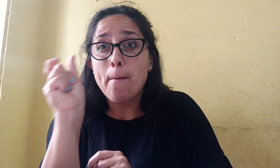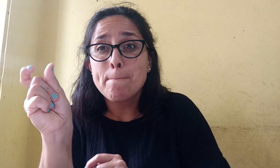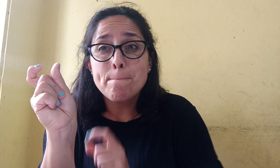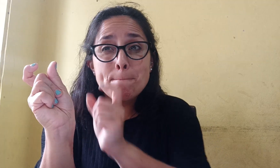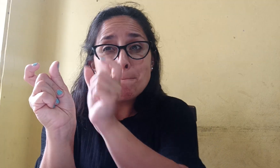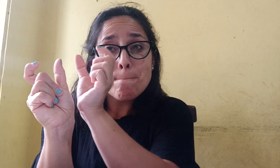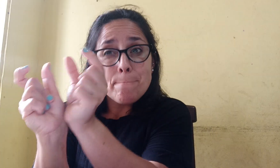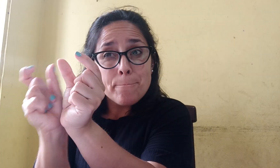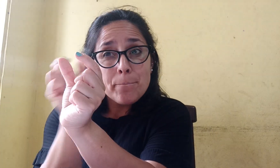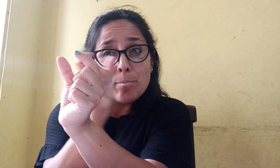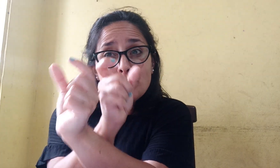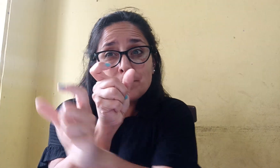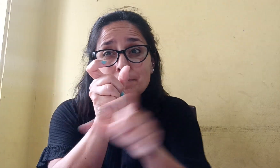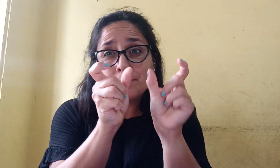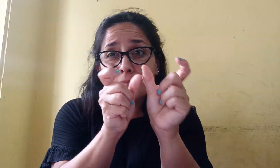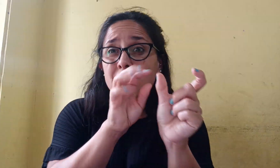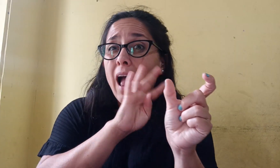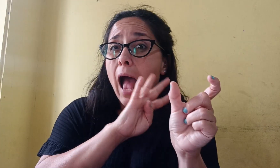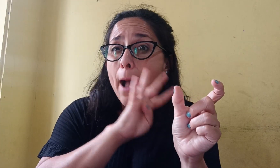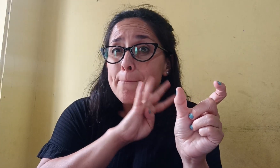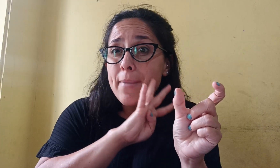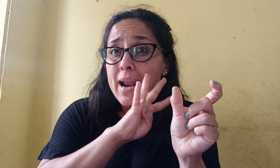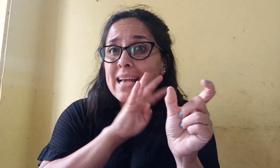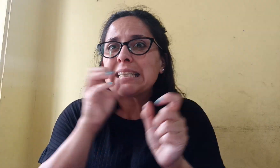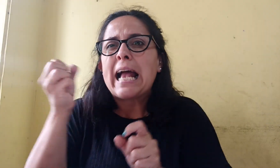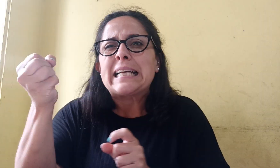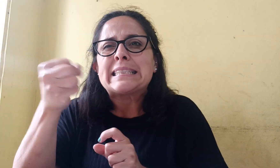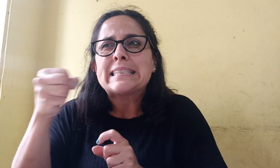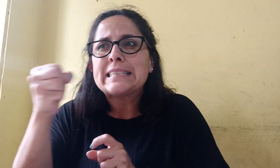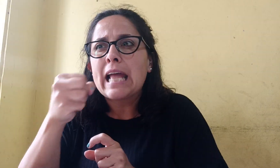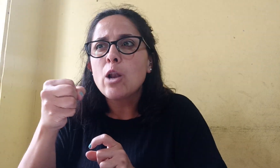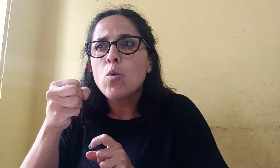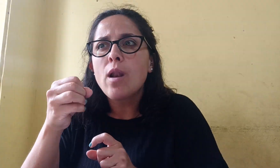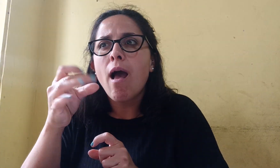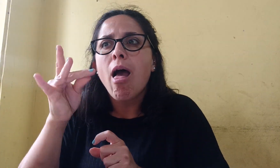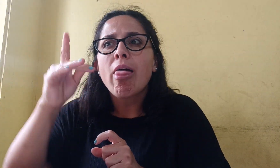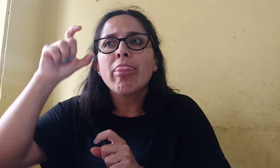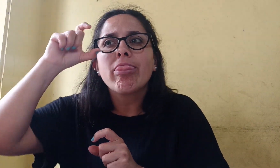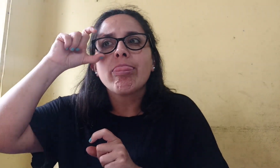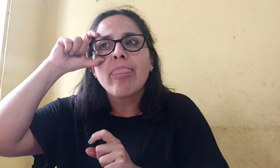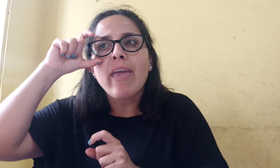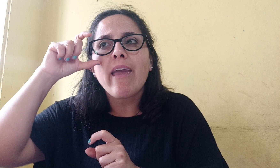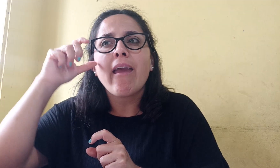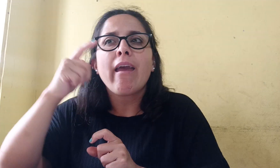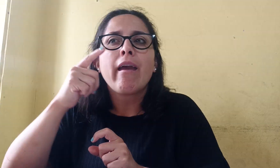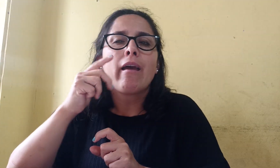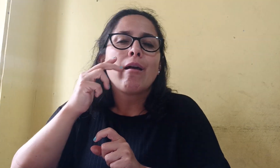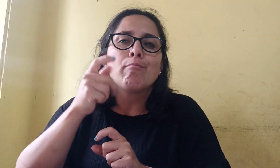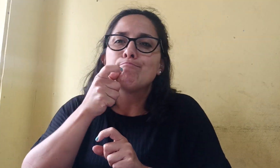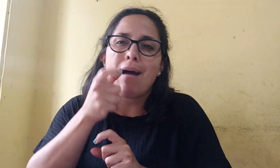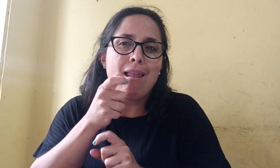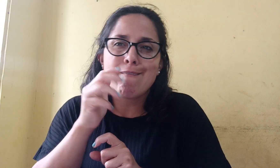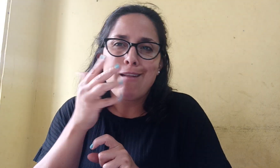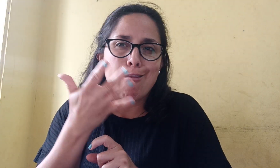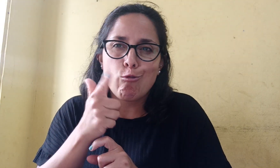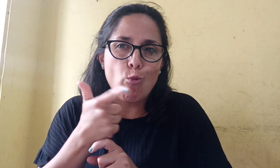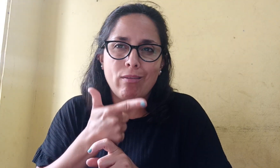pildoritas de color amarilla se llaman células de Schwann, que me estoy dando cuenta que no está en el dibujito, pero sí